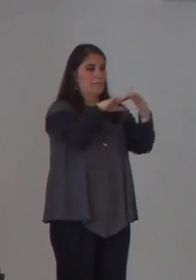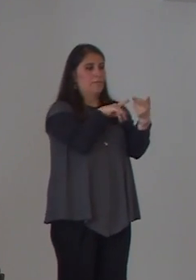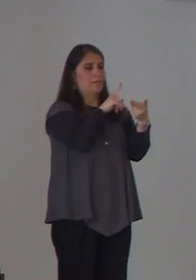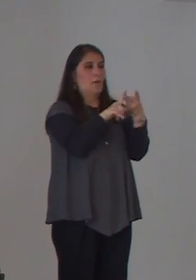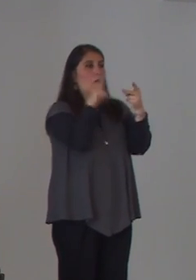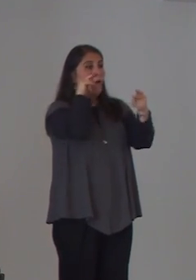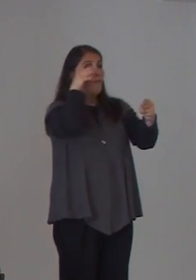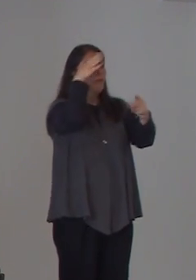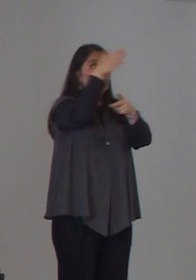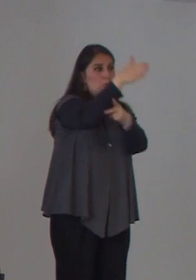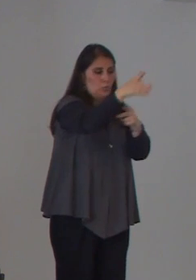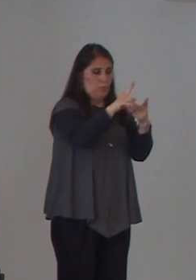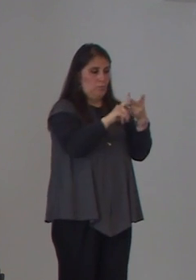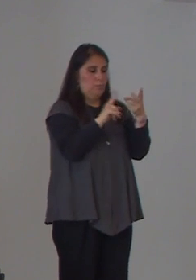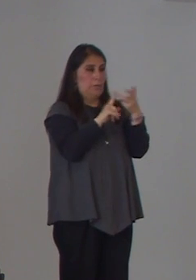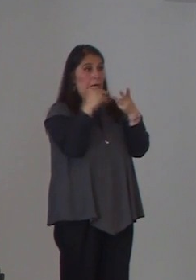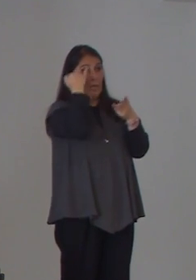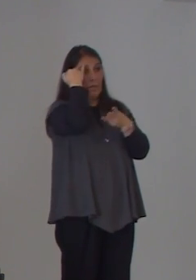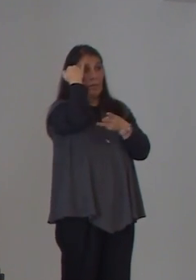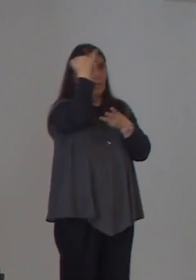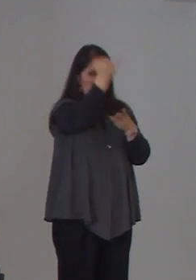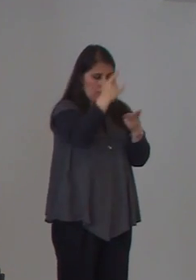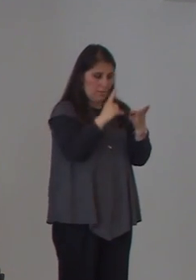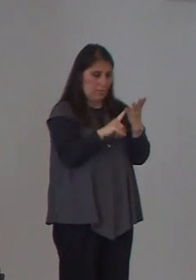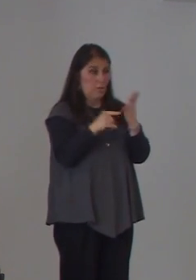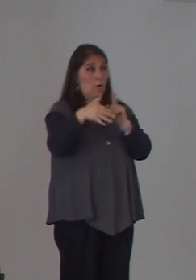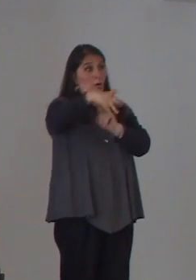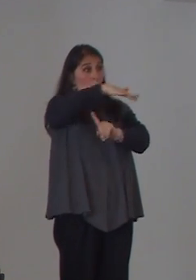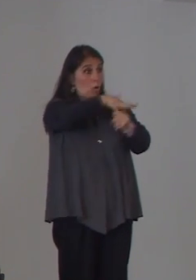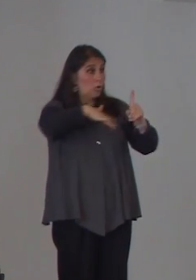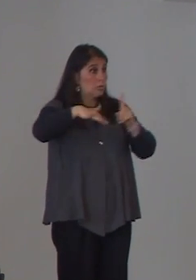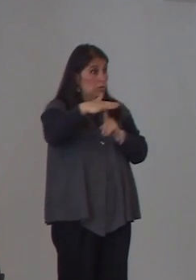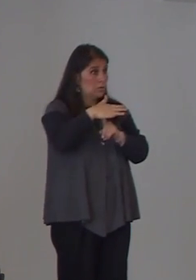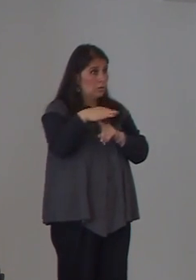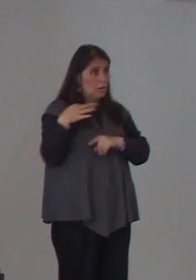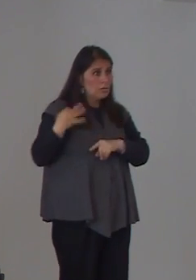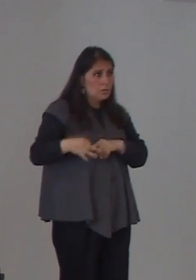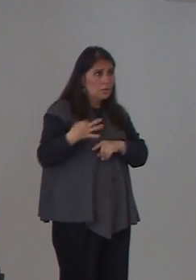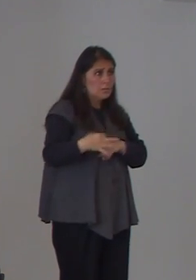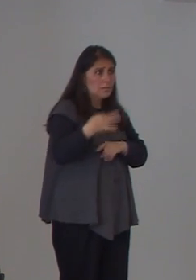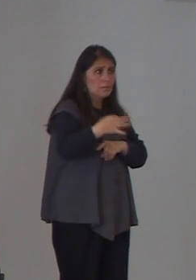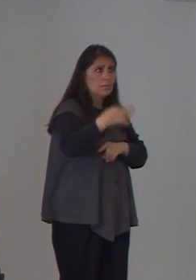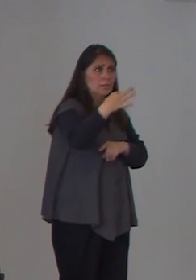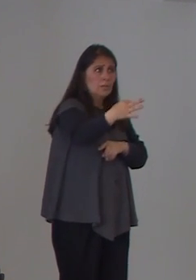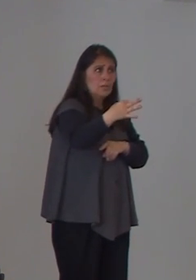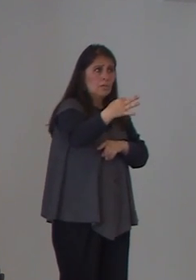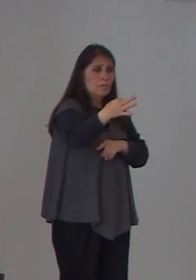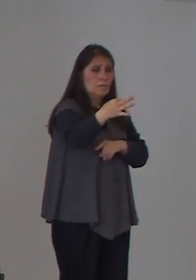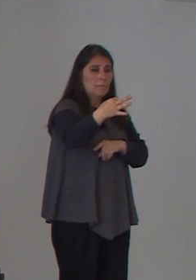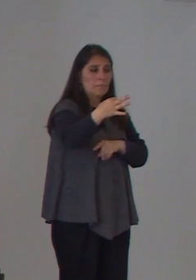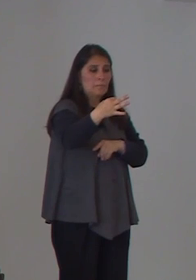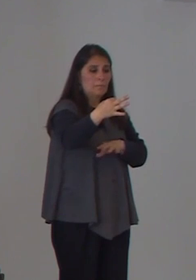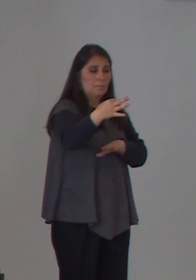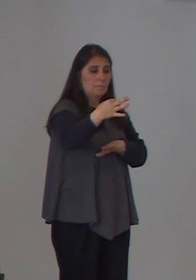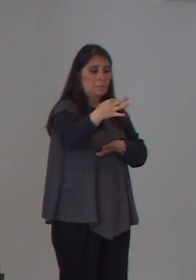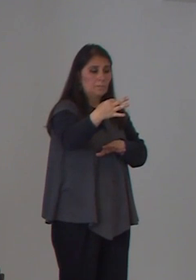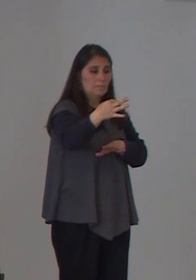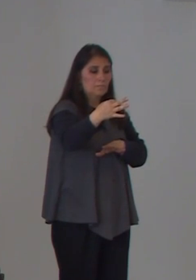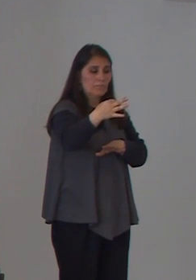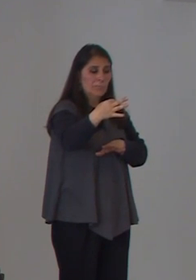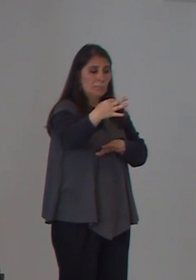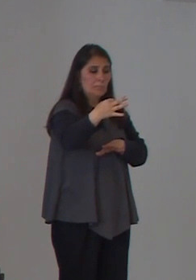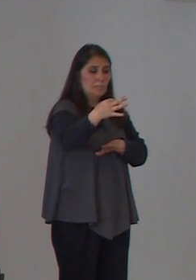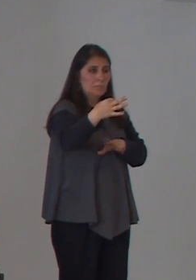ideas y de la misma, del mismo contexto no será siempre, para algunos sí, pero para otros no será